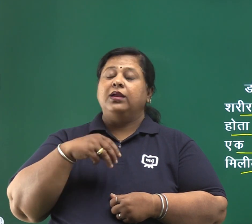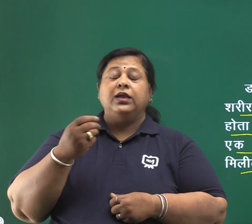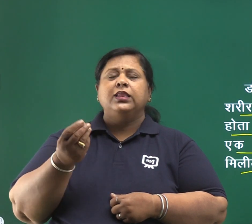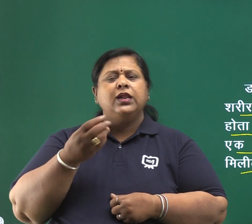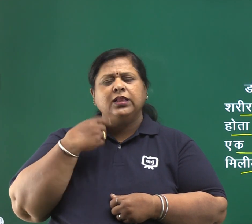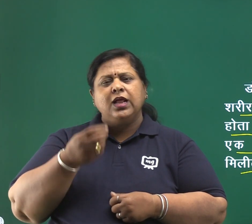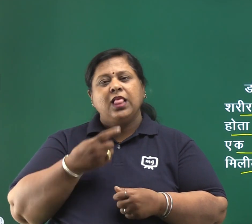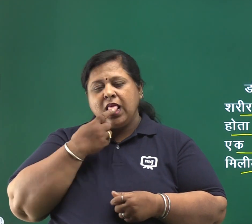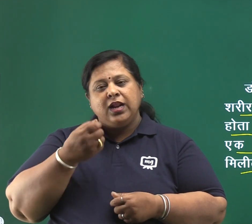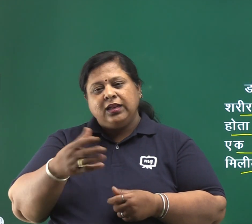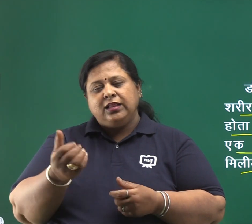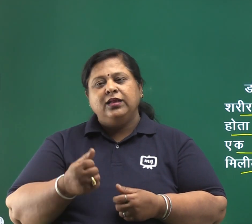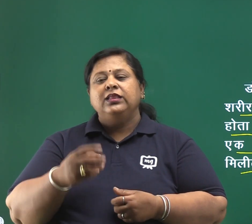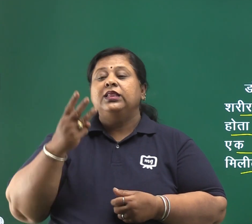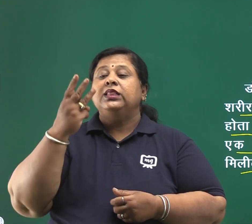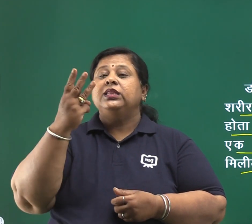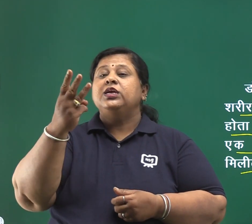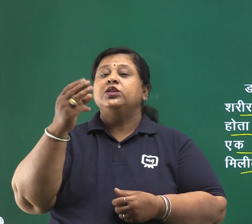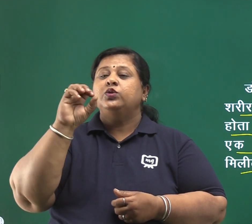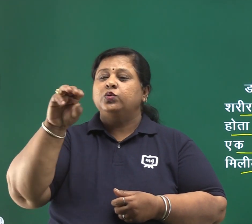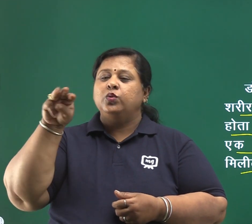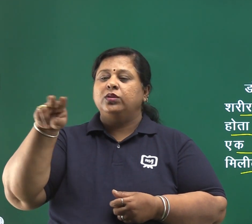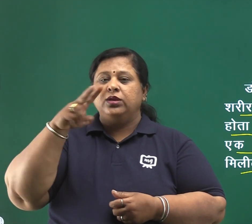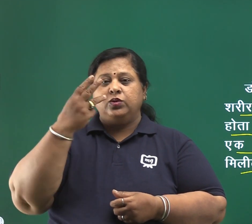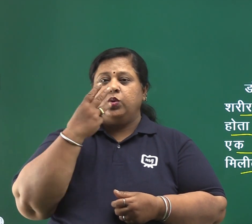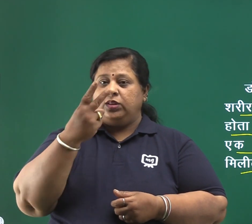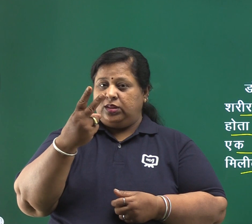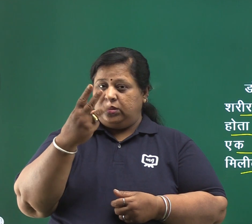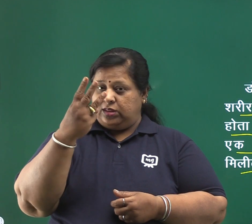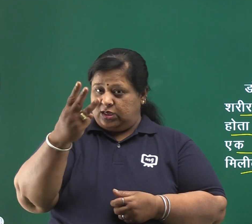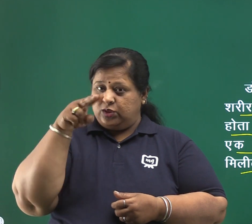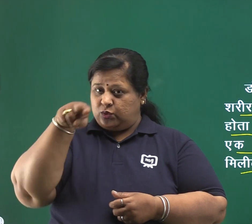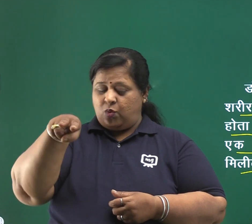है? 300 मिलीलीटर।